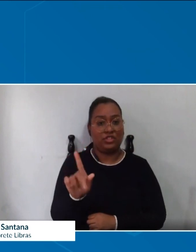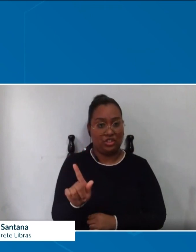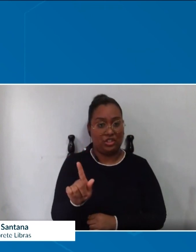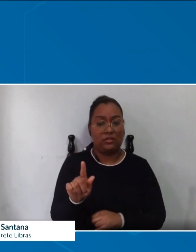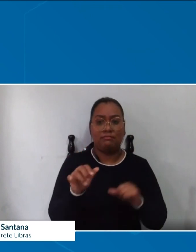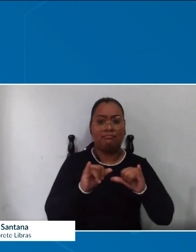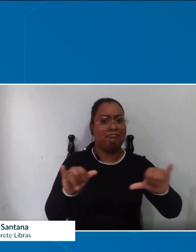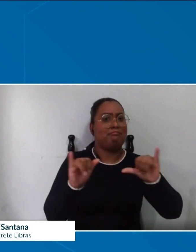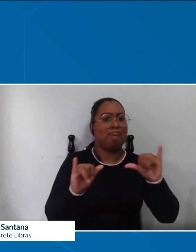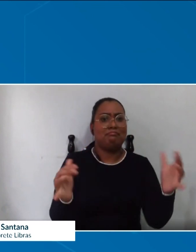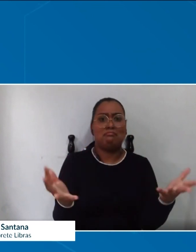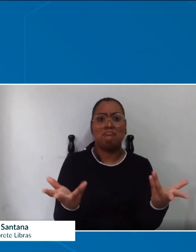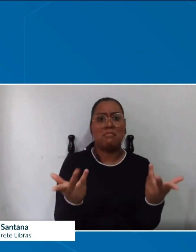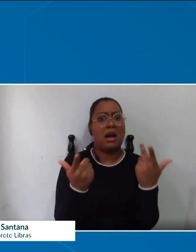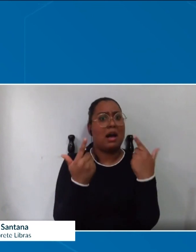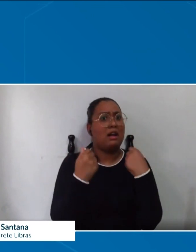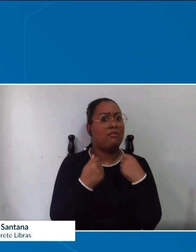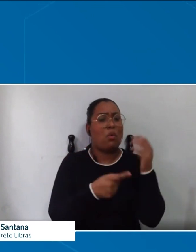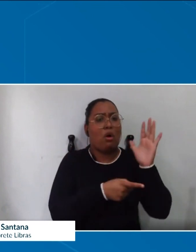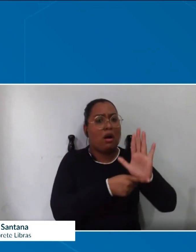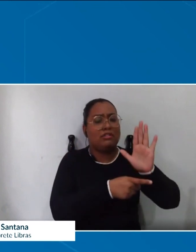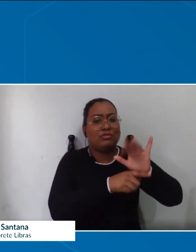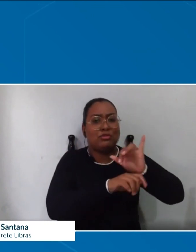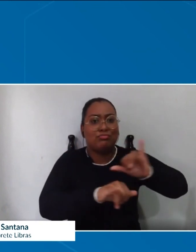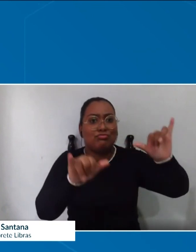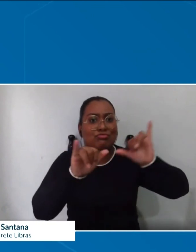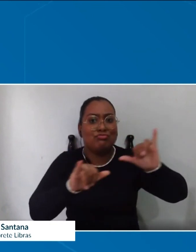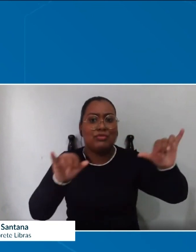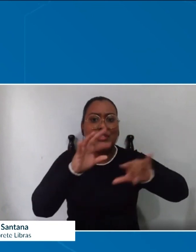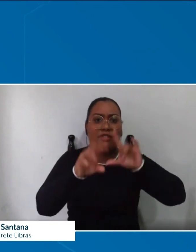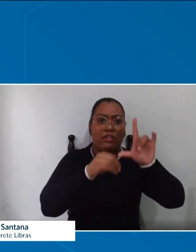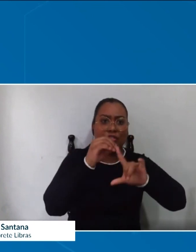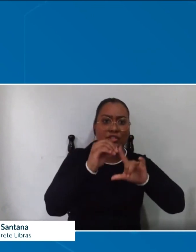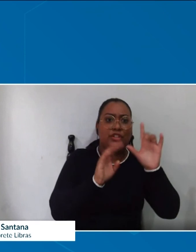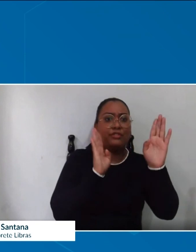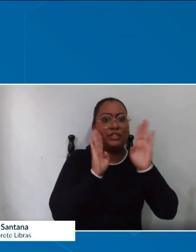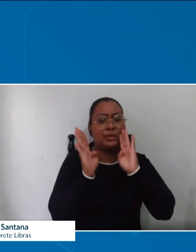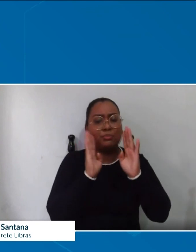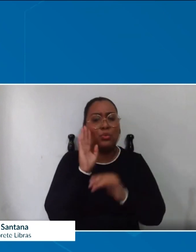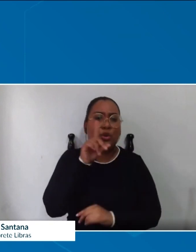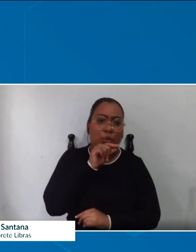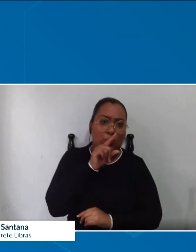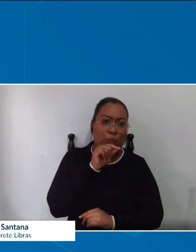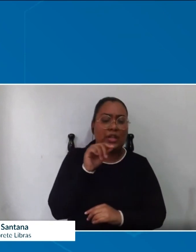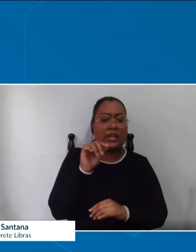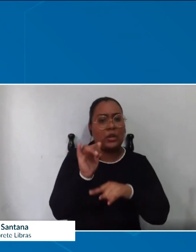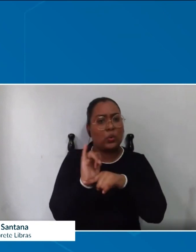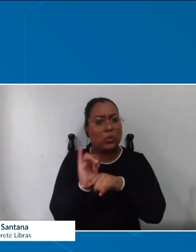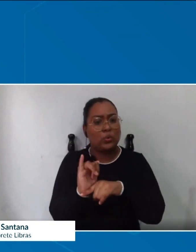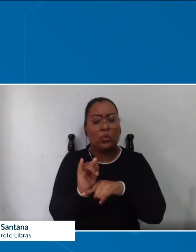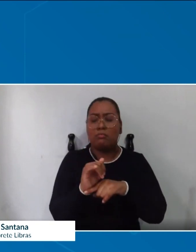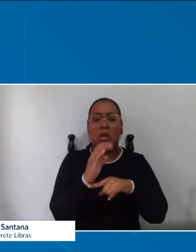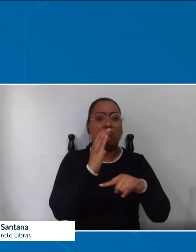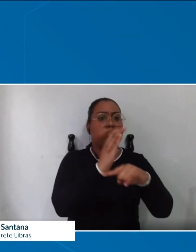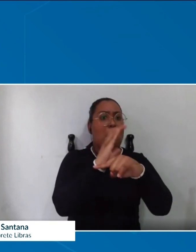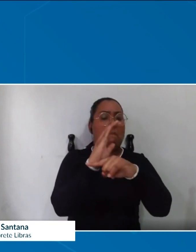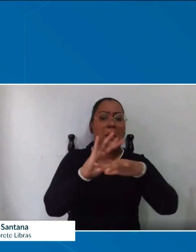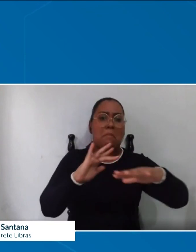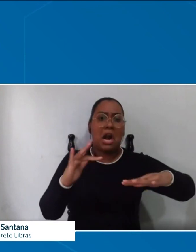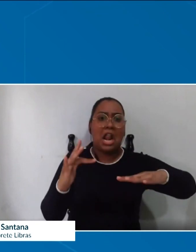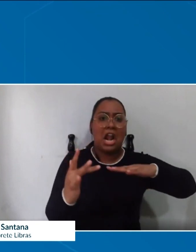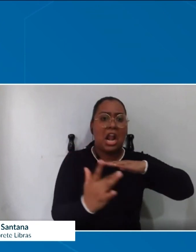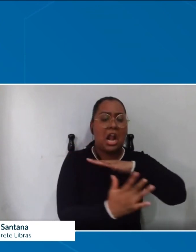fantástico para esse tipo de ação. A TV UFG está no Facebook, está no Twitter, está no YouTube, né? Está tá nas